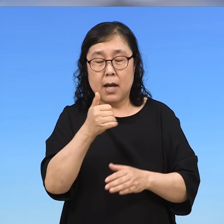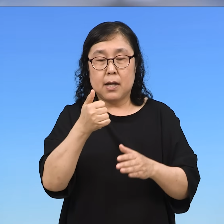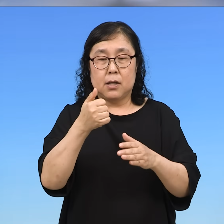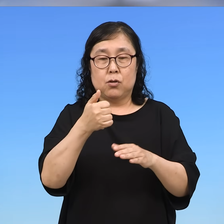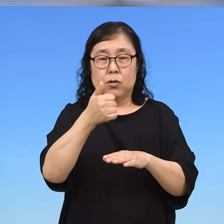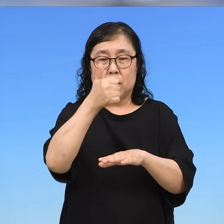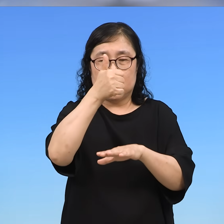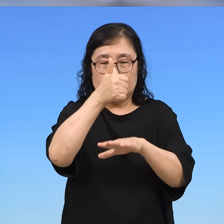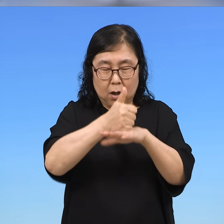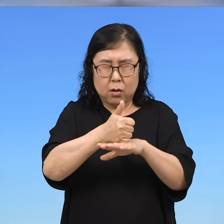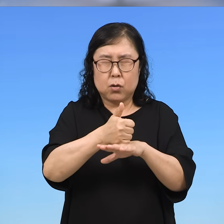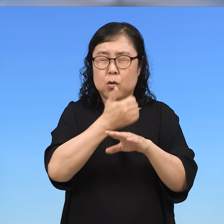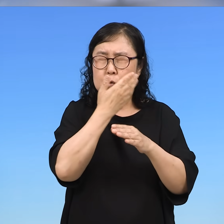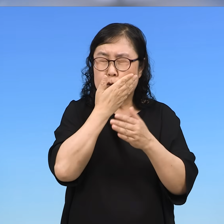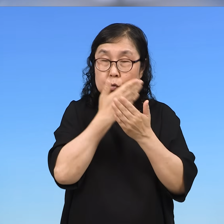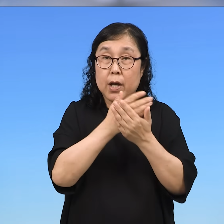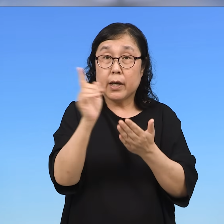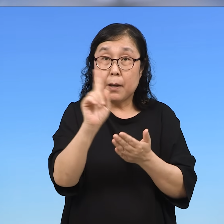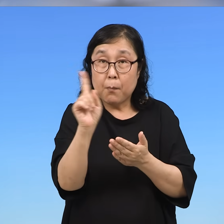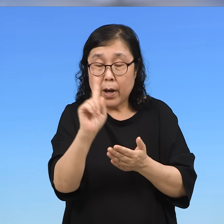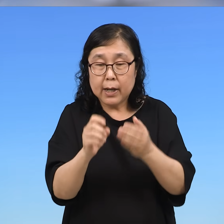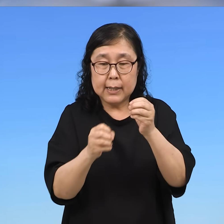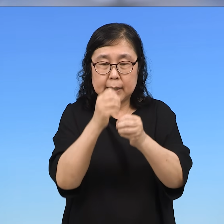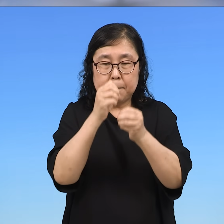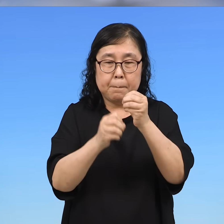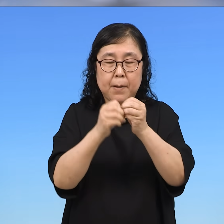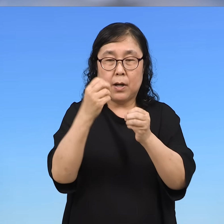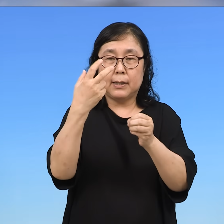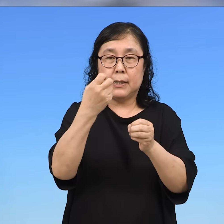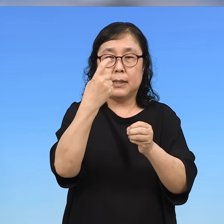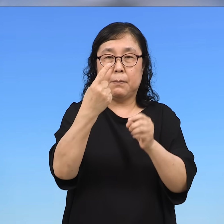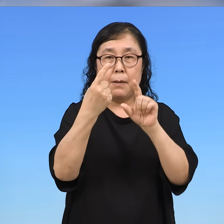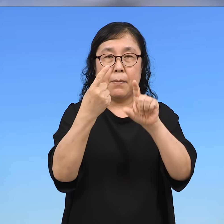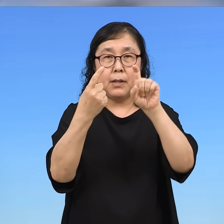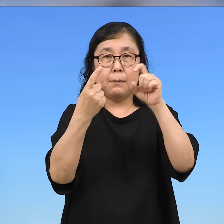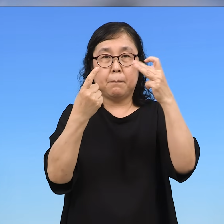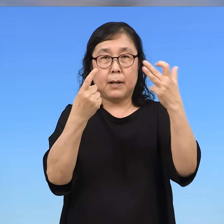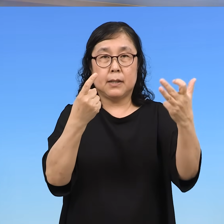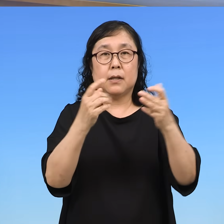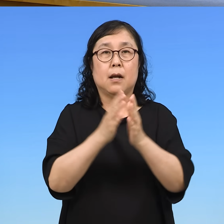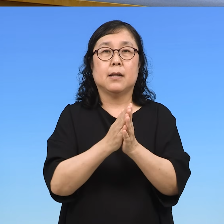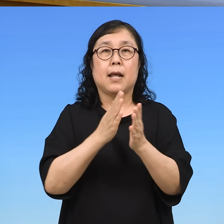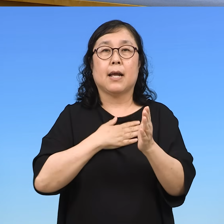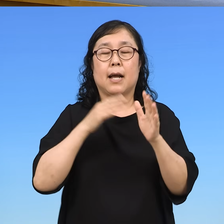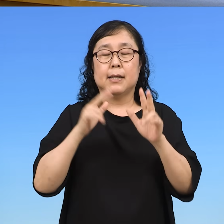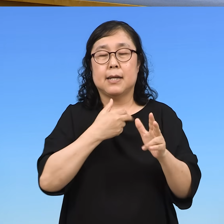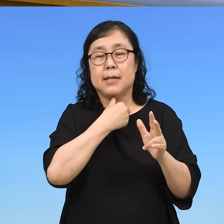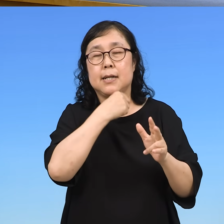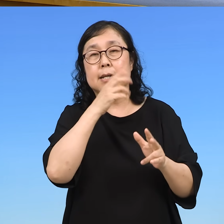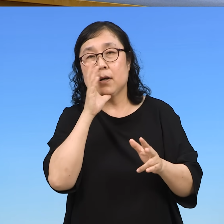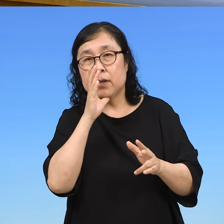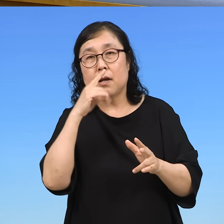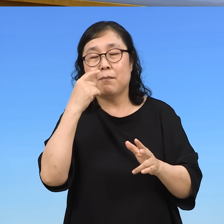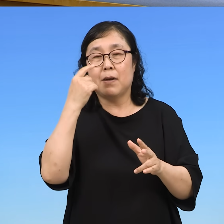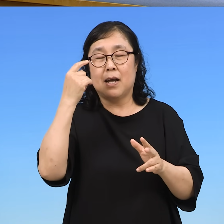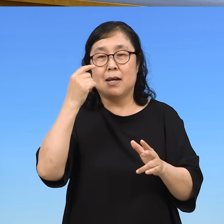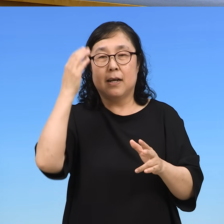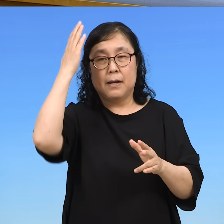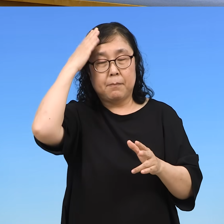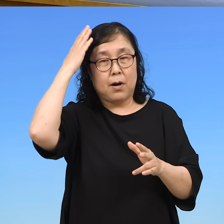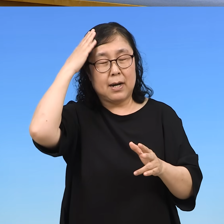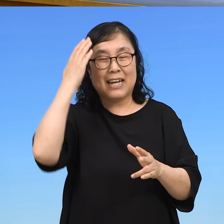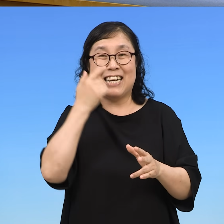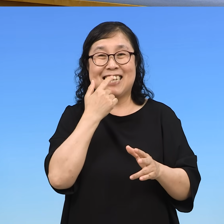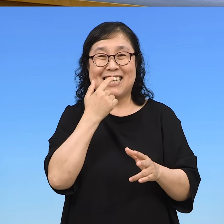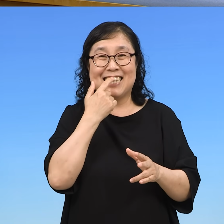하지만요, 결정적으로 중요한 게 뭐냐? 자, 시편 71편 18절 세 번 요걸 한번 보십시오. 내가 이제 늙어서